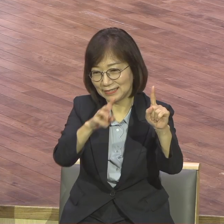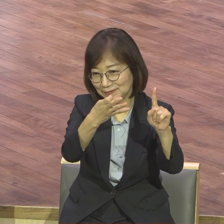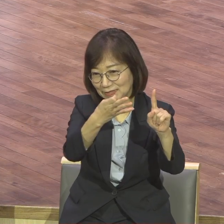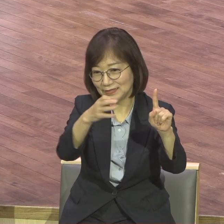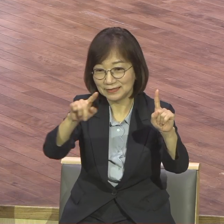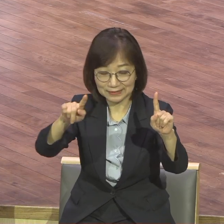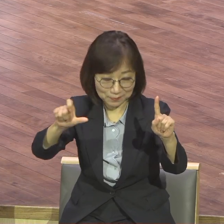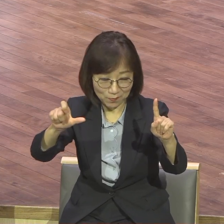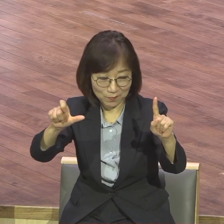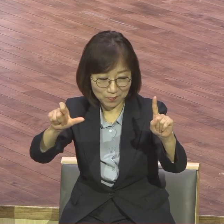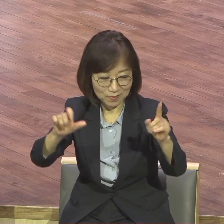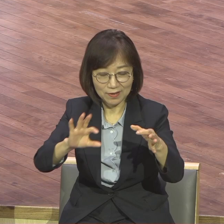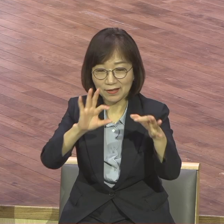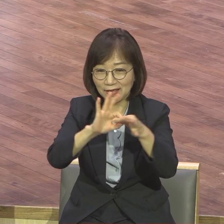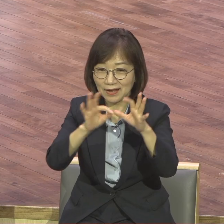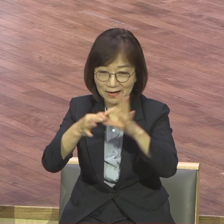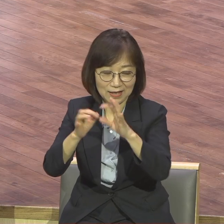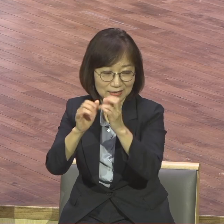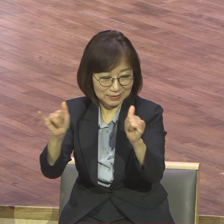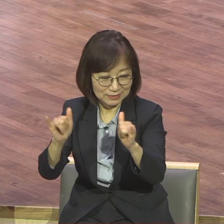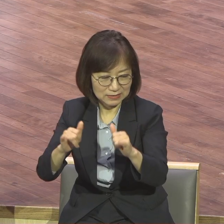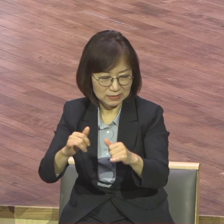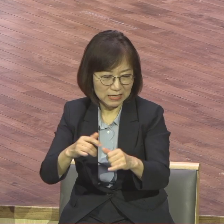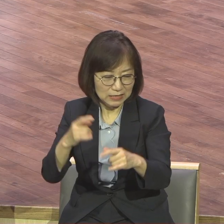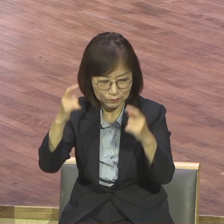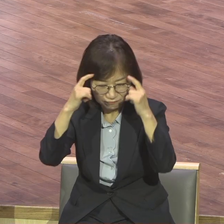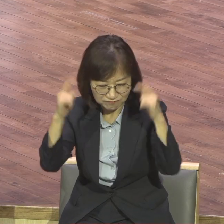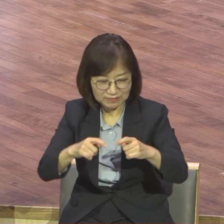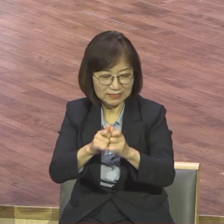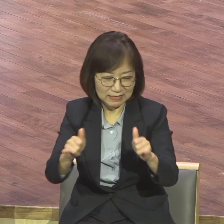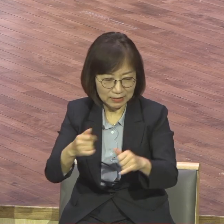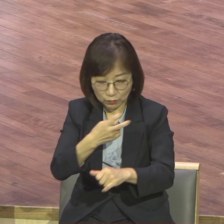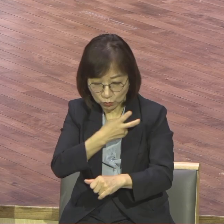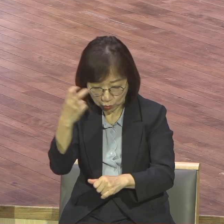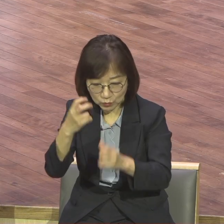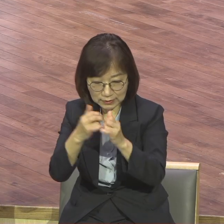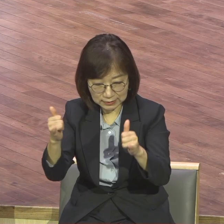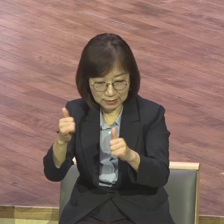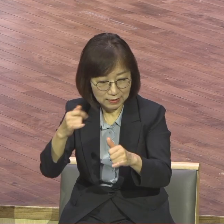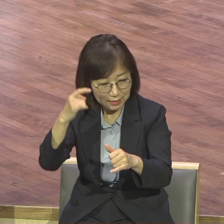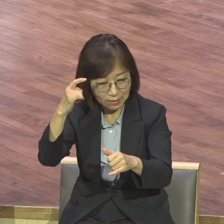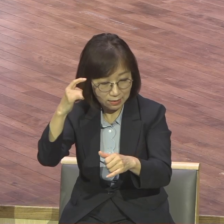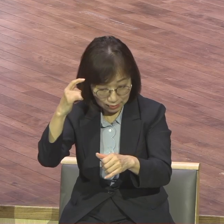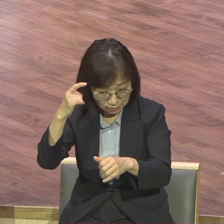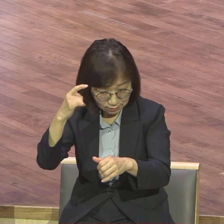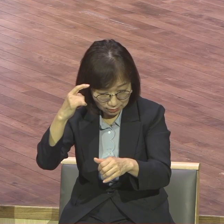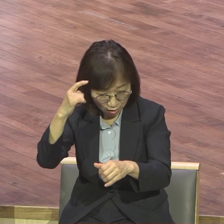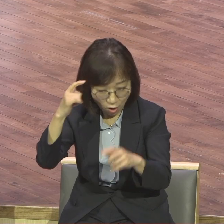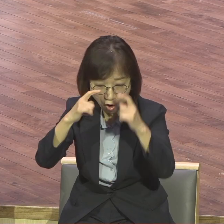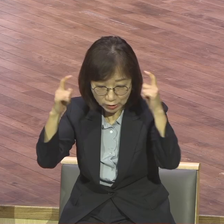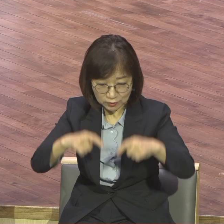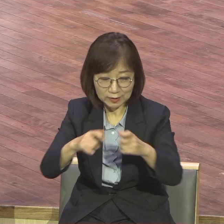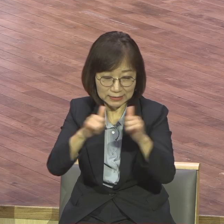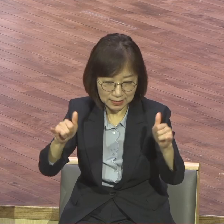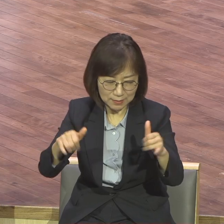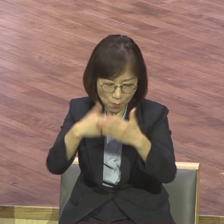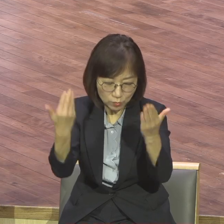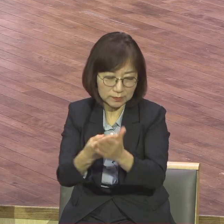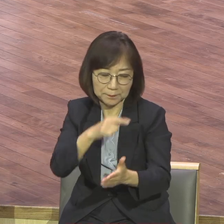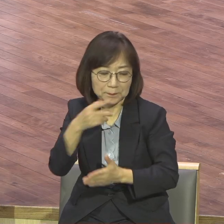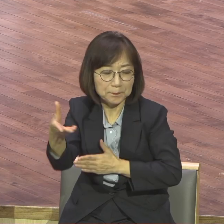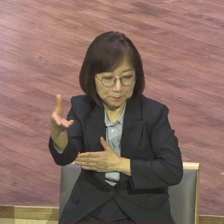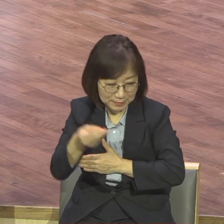보면 헬라인이나 야만인이나 지혜 있는 자나 어리석은 자에게 다 내가 빚진 자라.